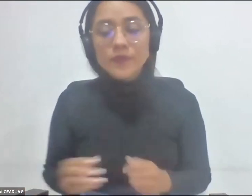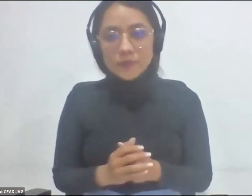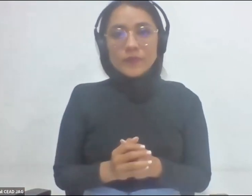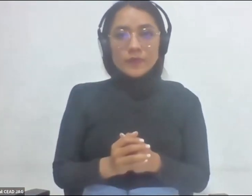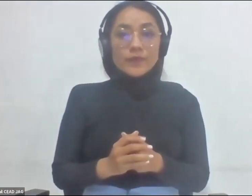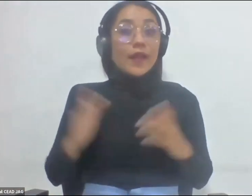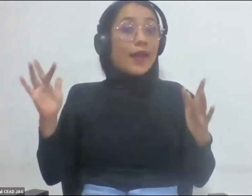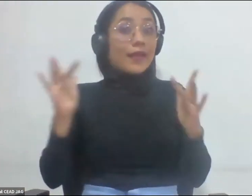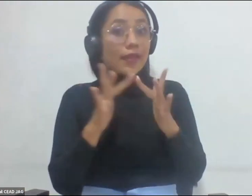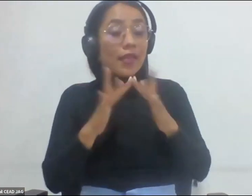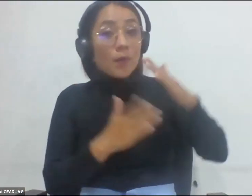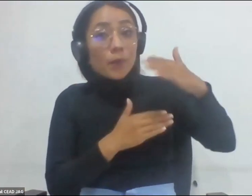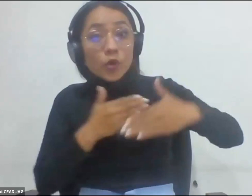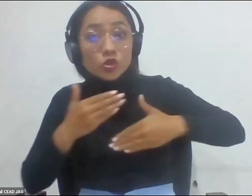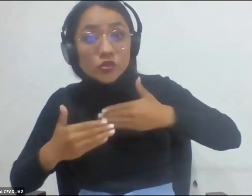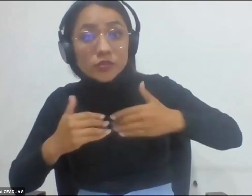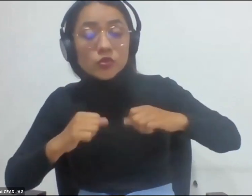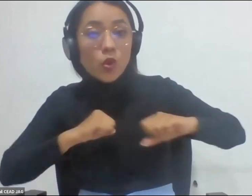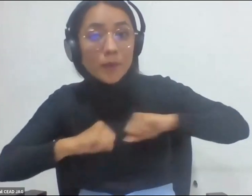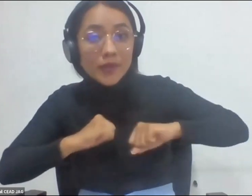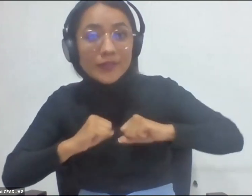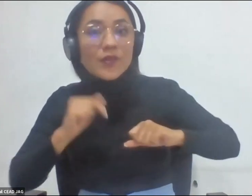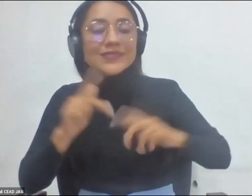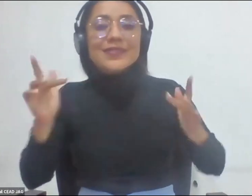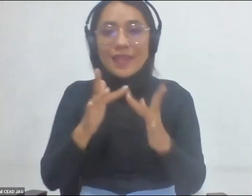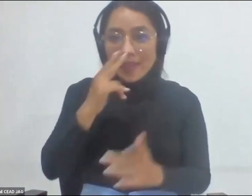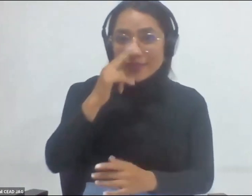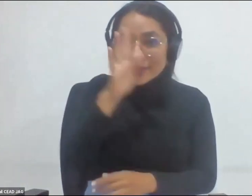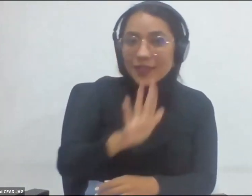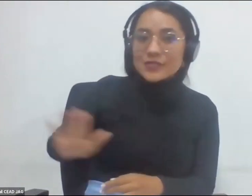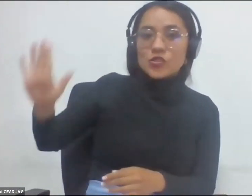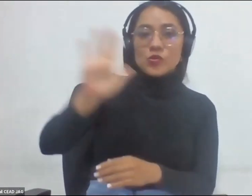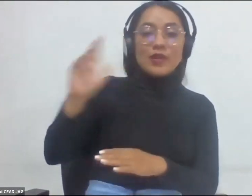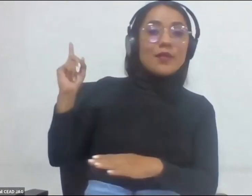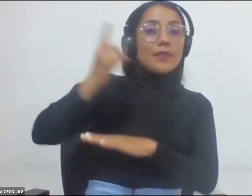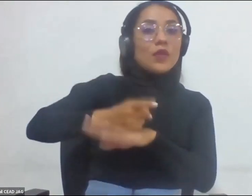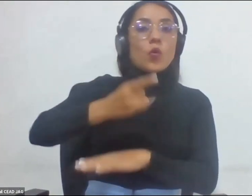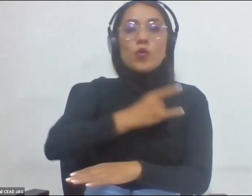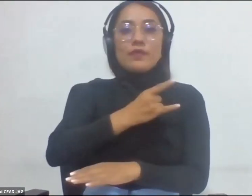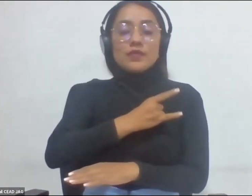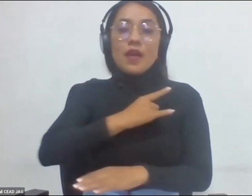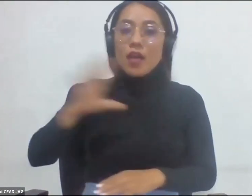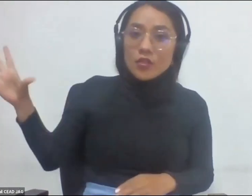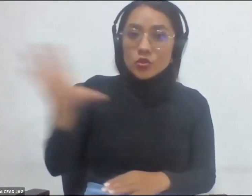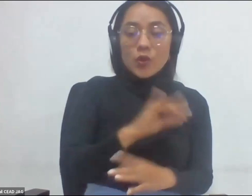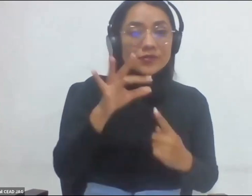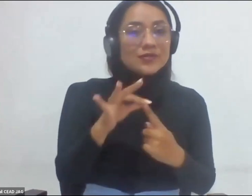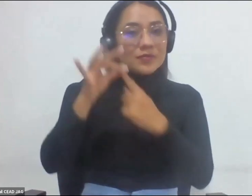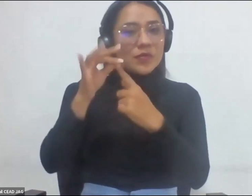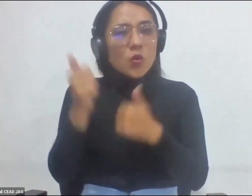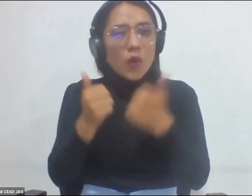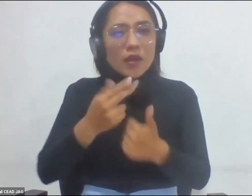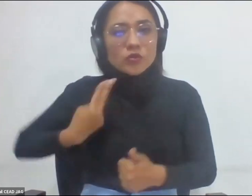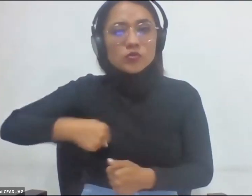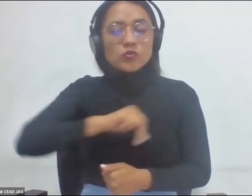nacional y rige para todas las universidades en especial para nosotros como